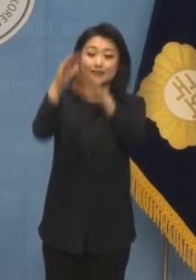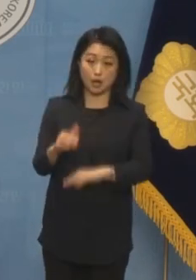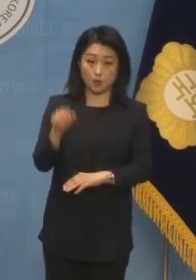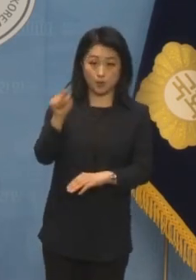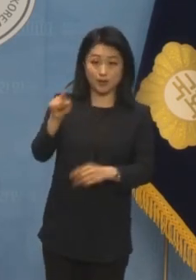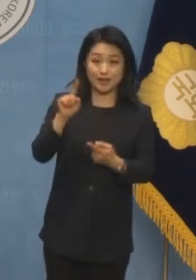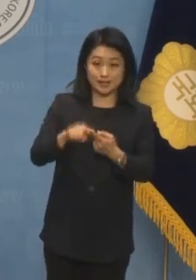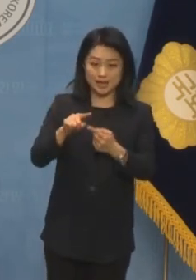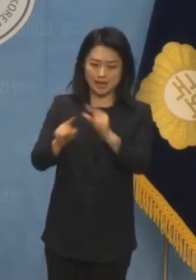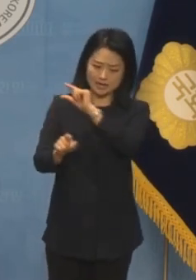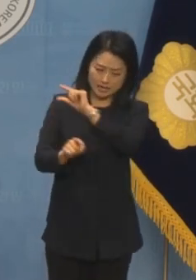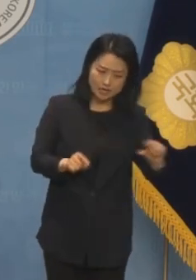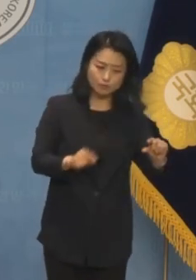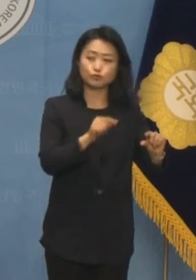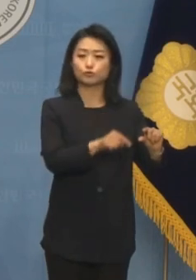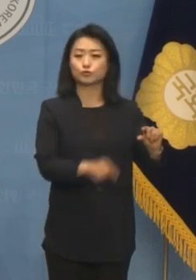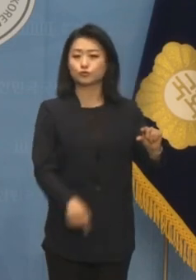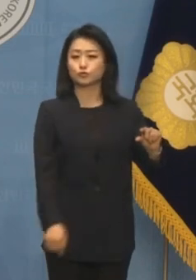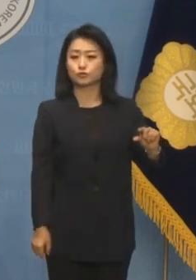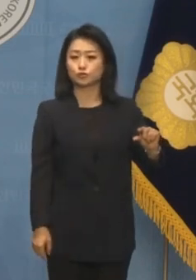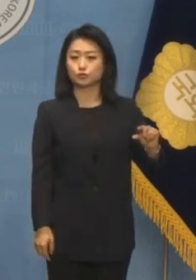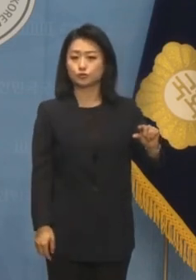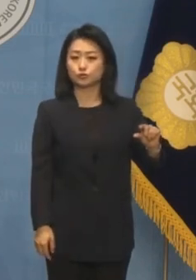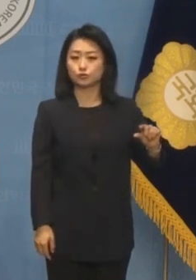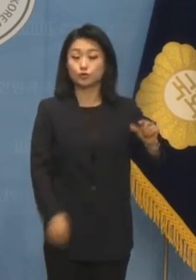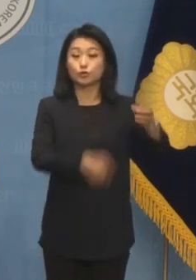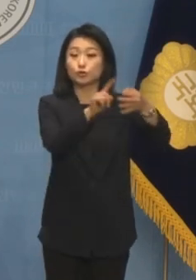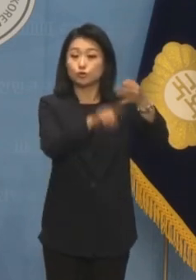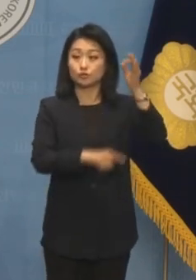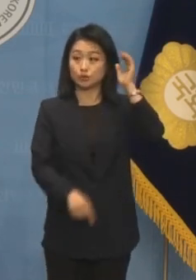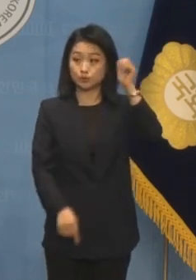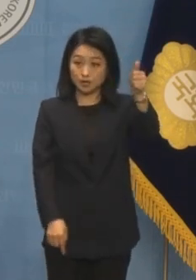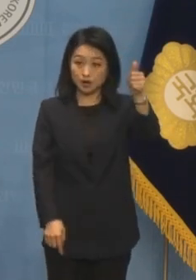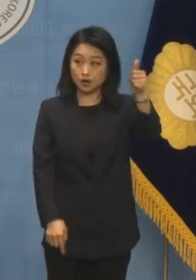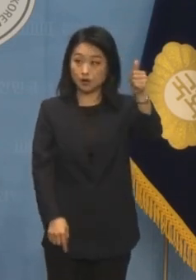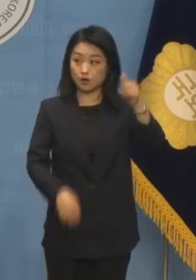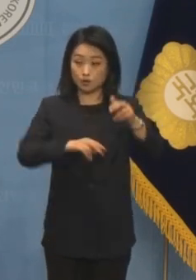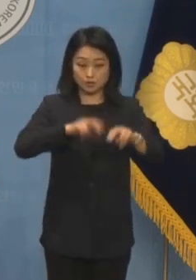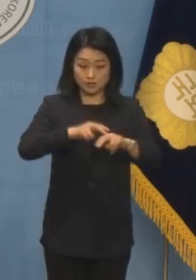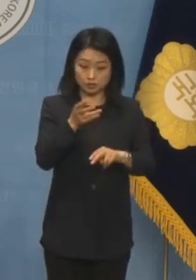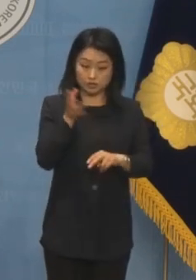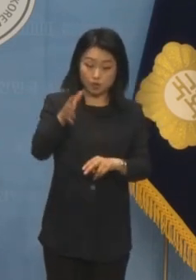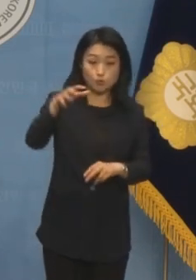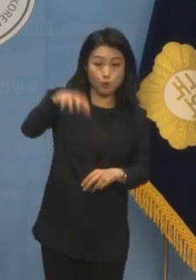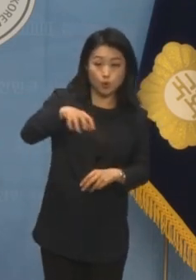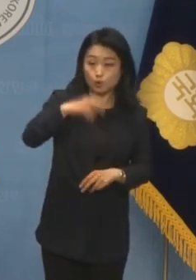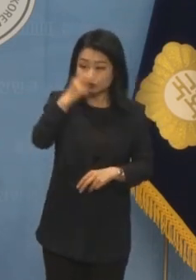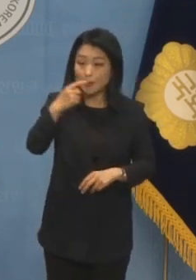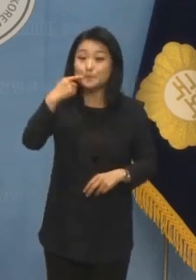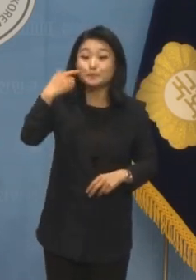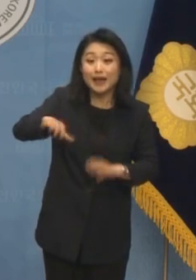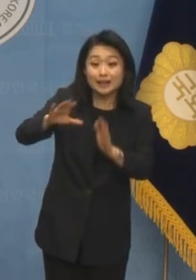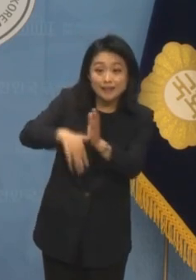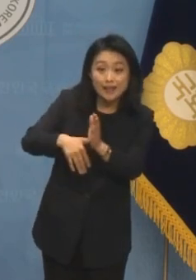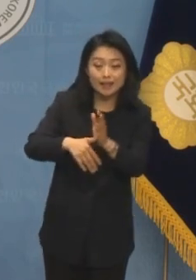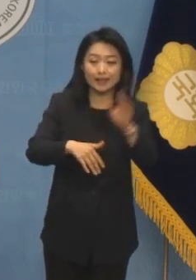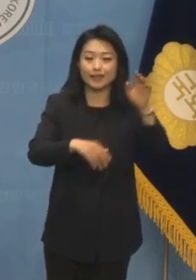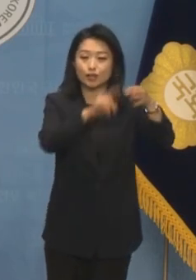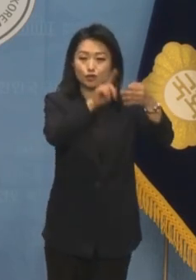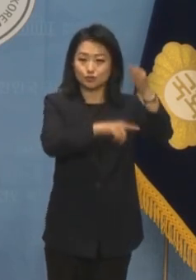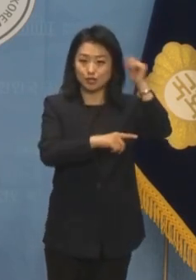사안의 일부로 보입니다. 윤 대통령이 공수처가 수사가 미진할 경우 자신이